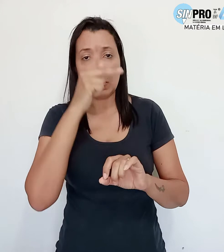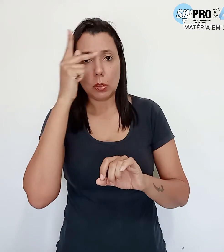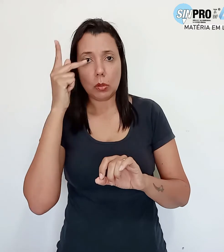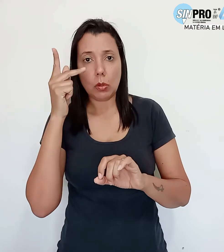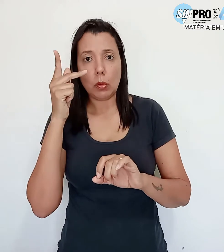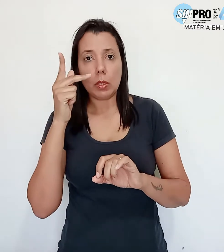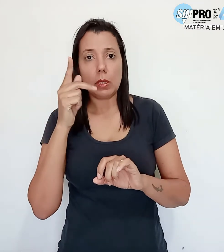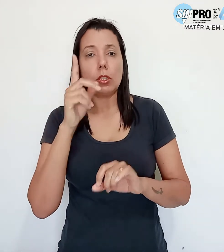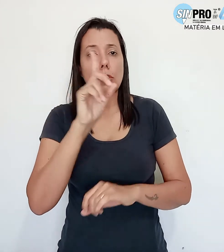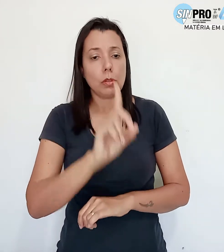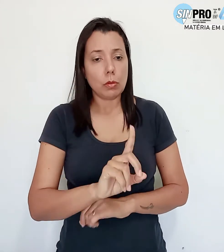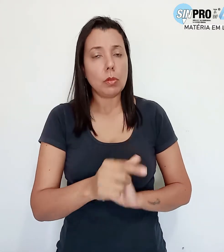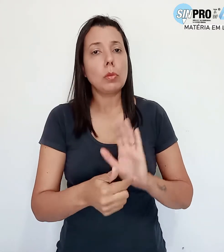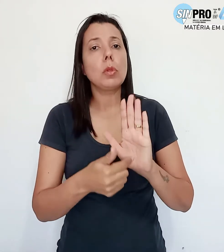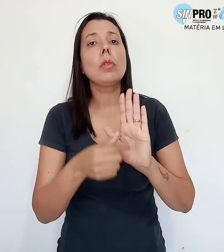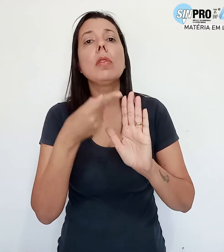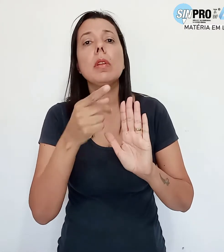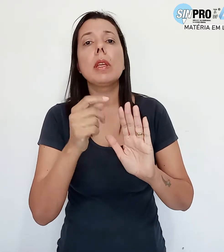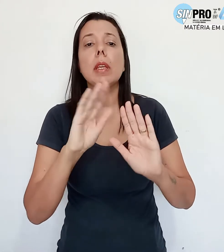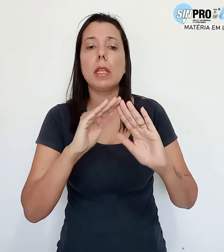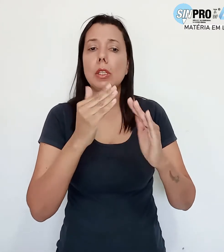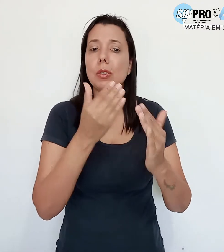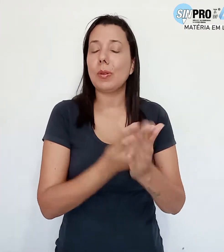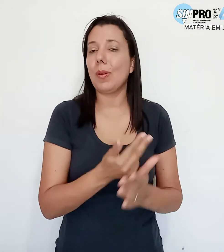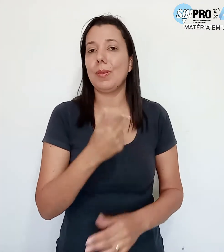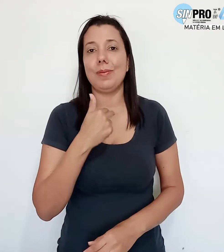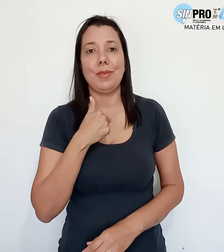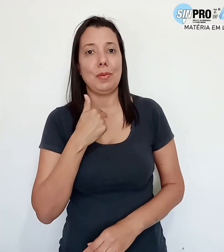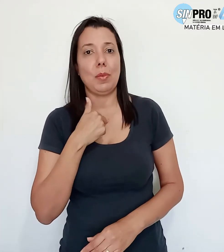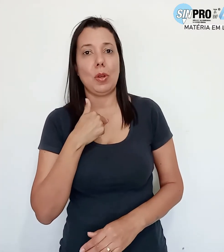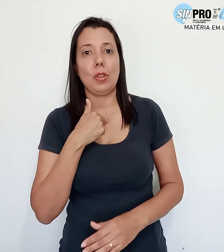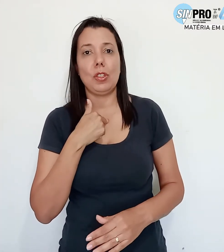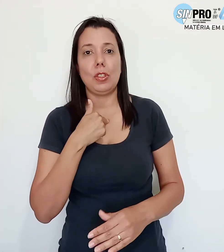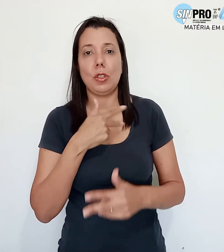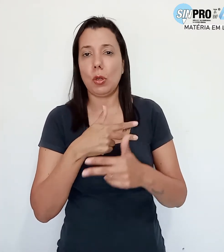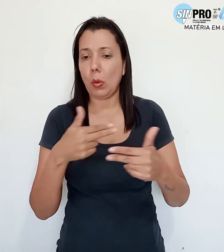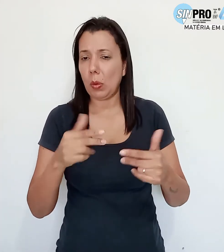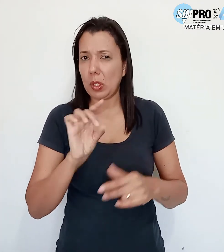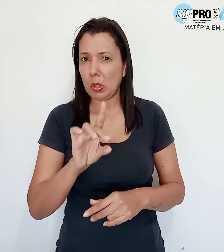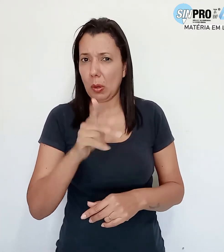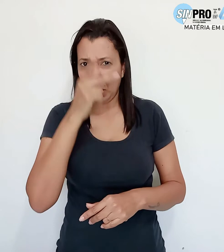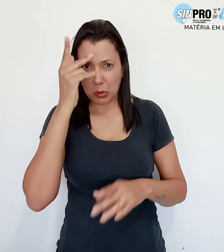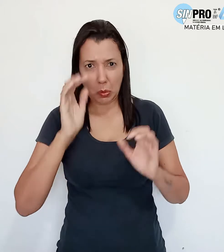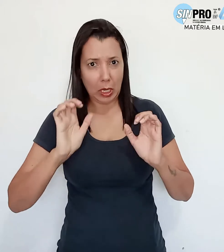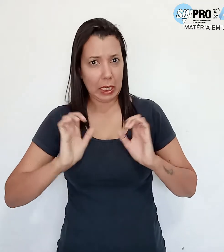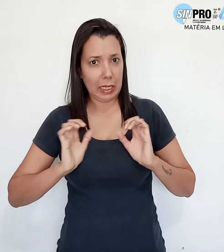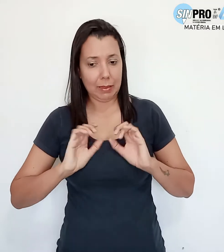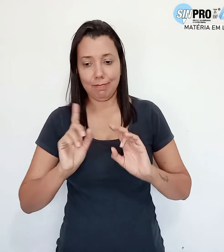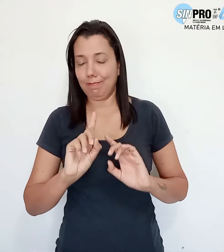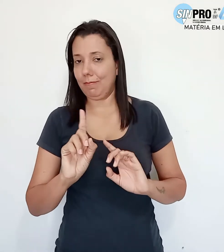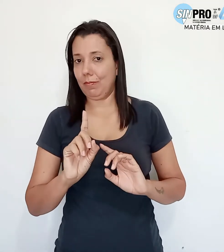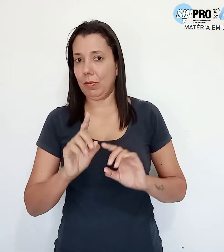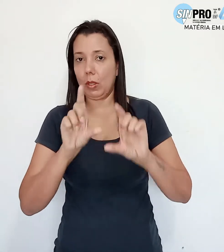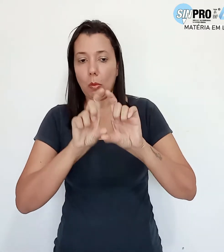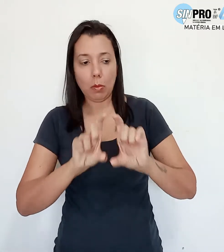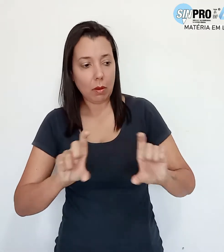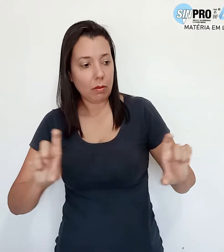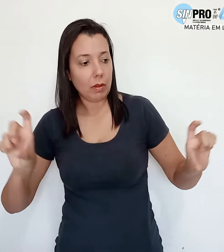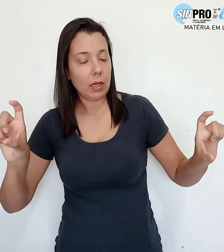do Simpro-DF, dizia: escola não pode ser coisa só de rico. Uma faixa central ficou à frente com